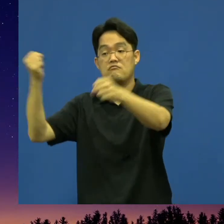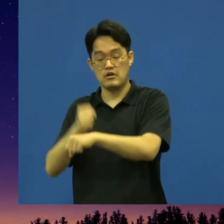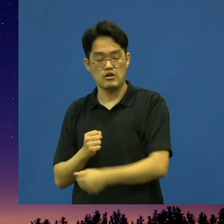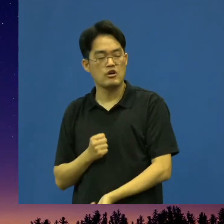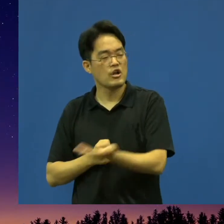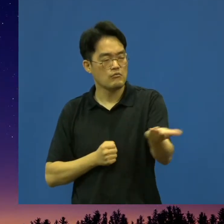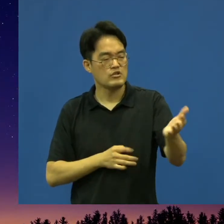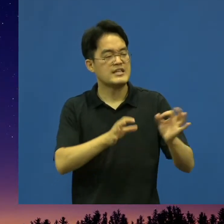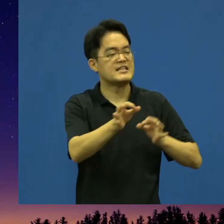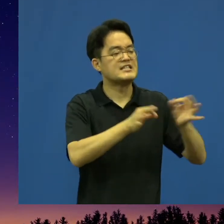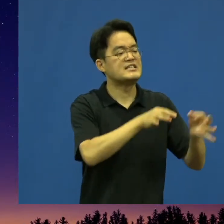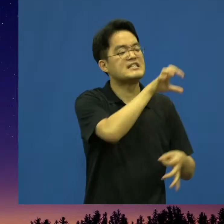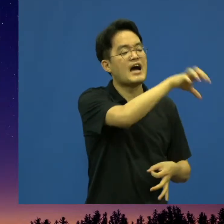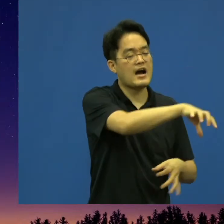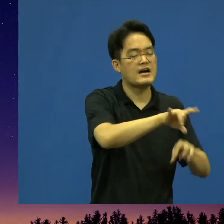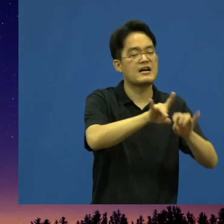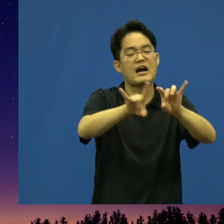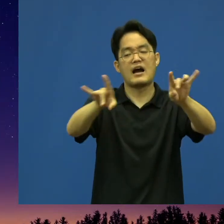재래시장에 가서